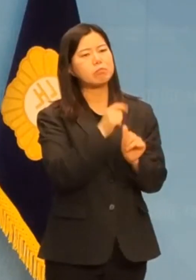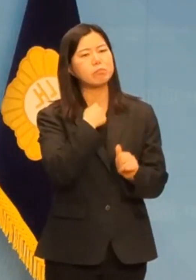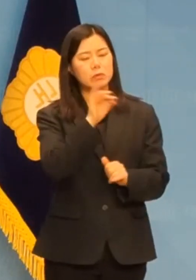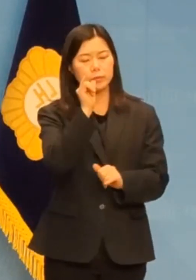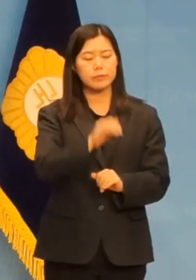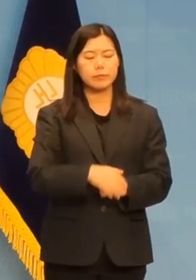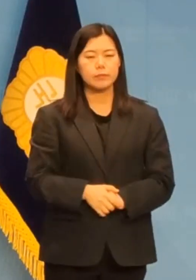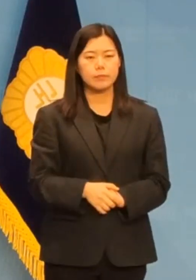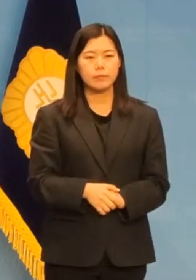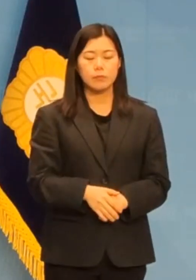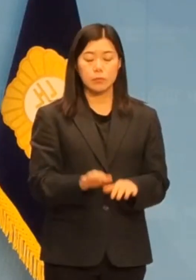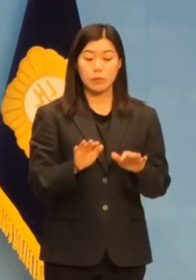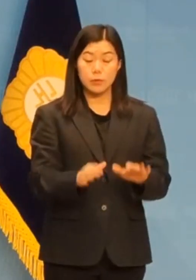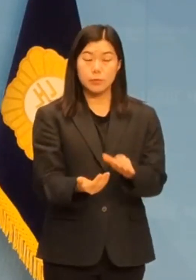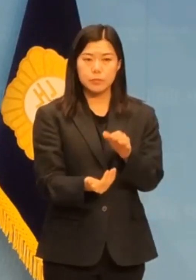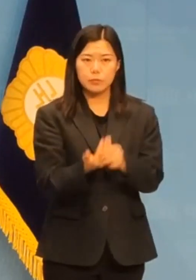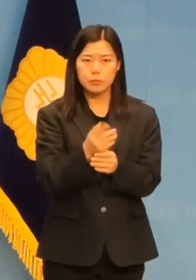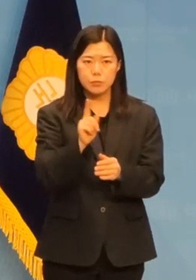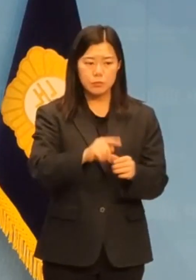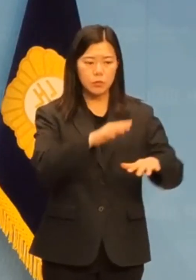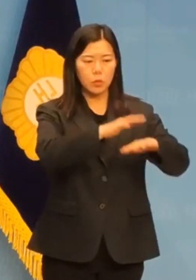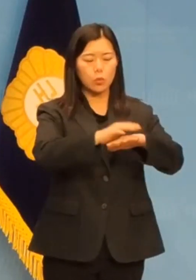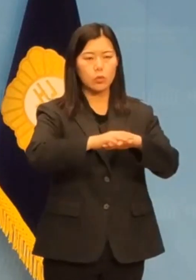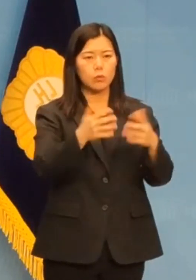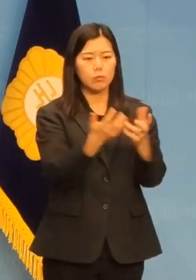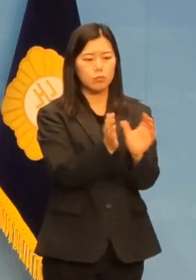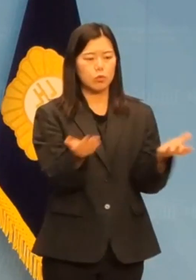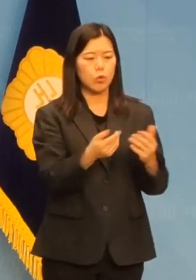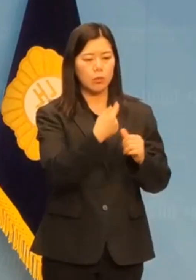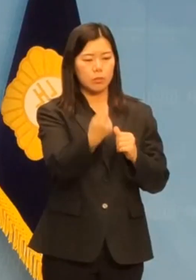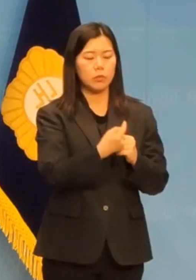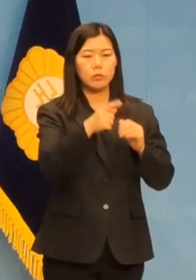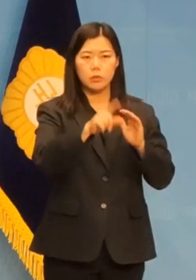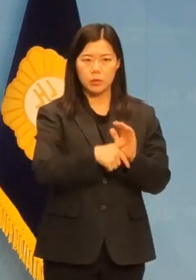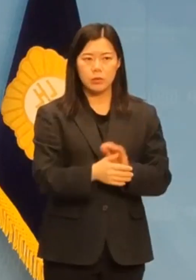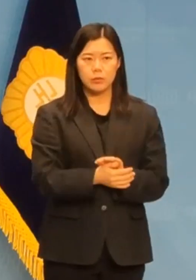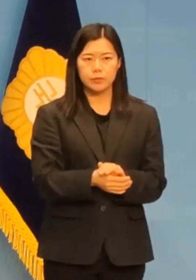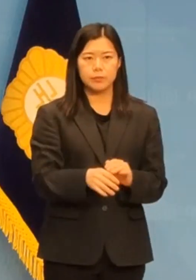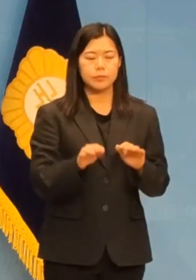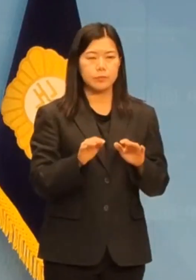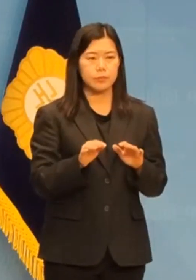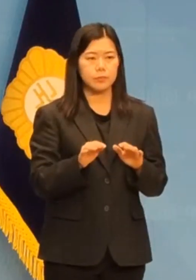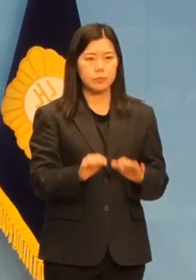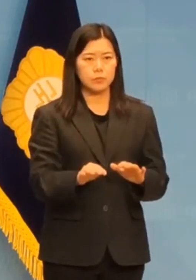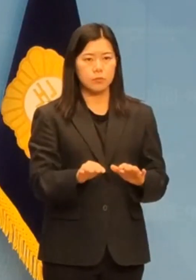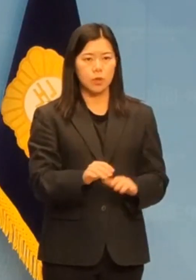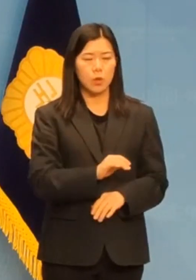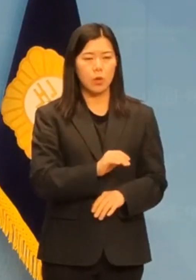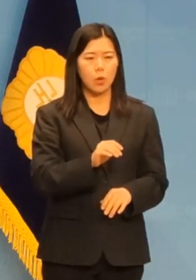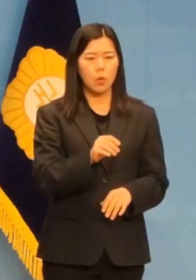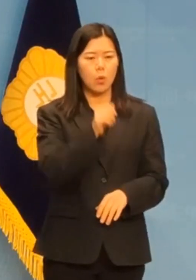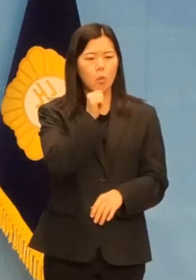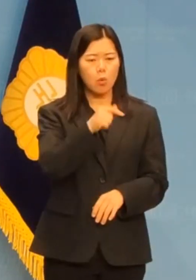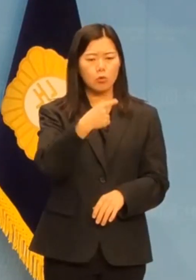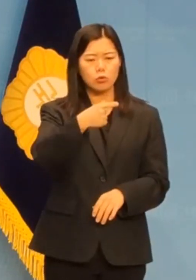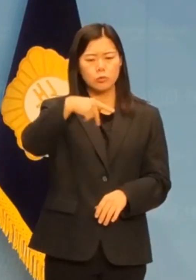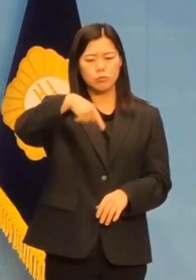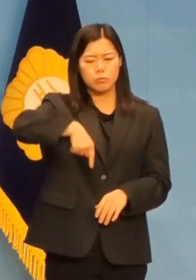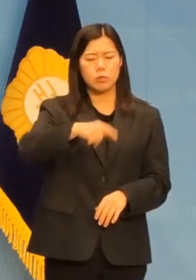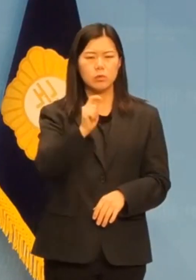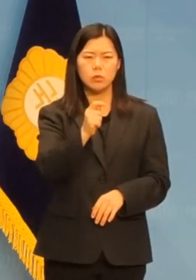있습니다. 이번에는 농림축산부 업무보고 현장이 이른바 콩 GPT 쇼로